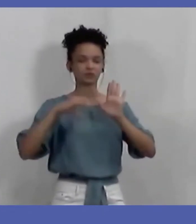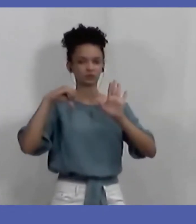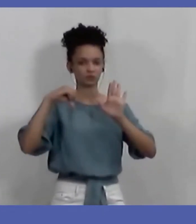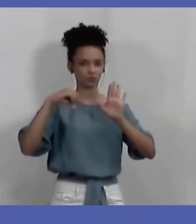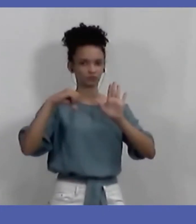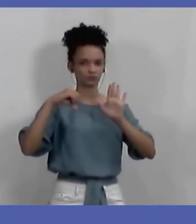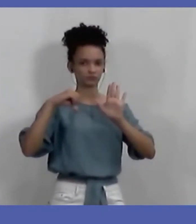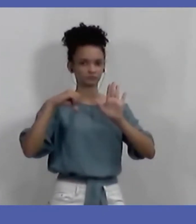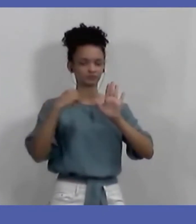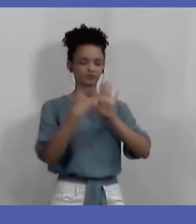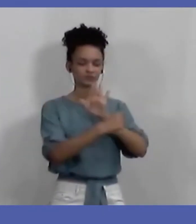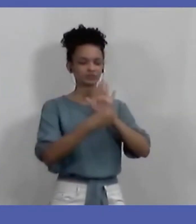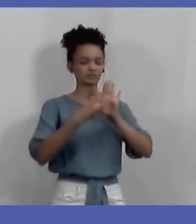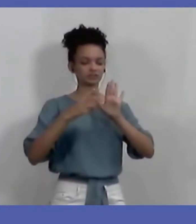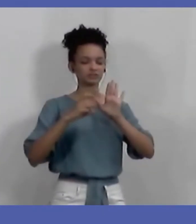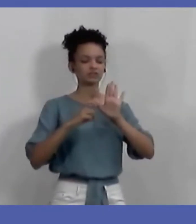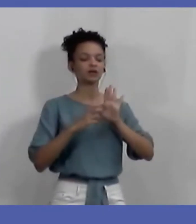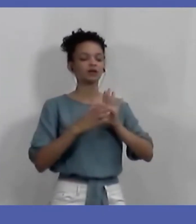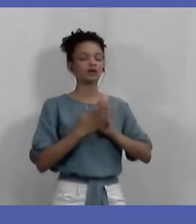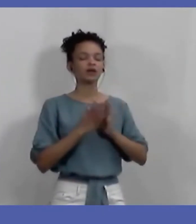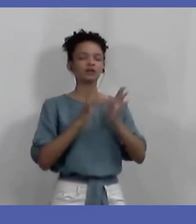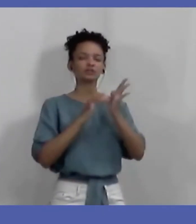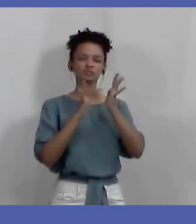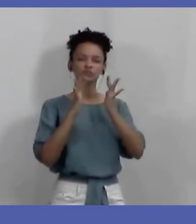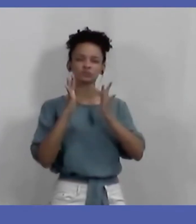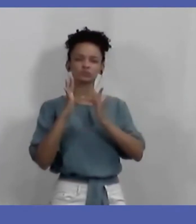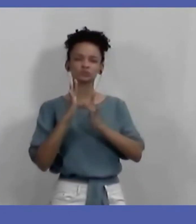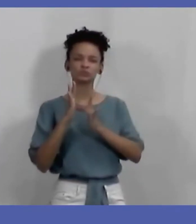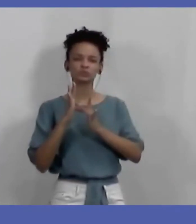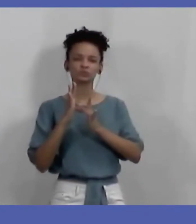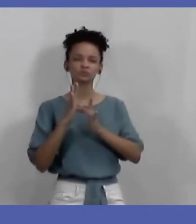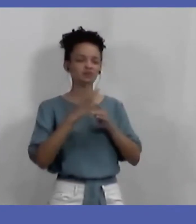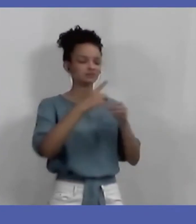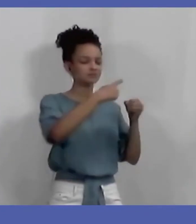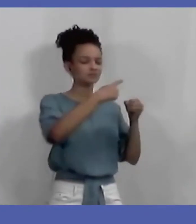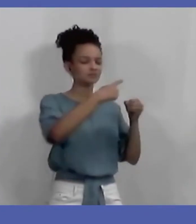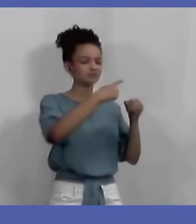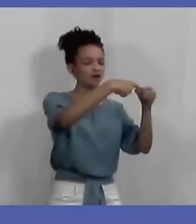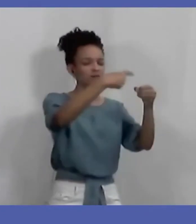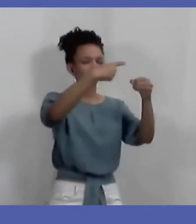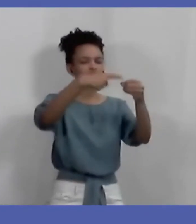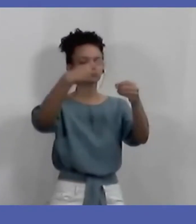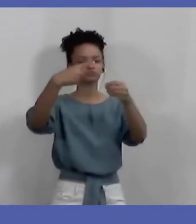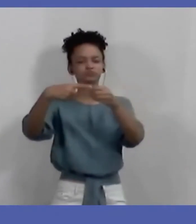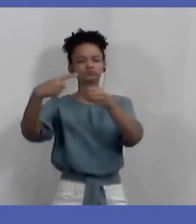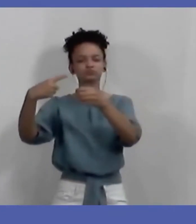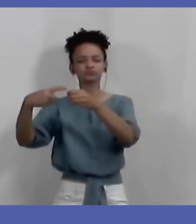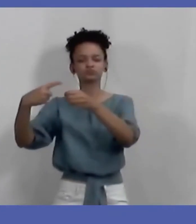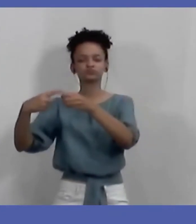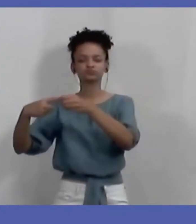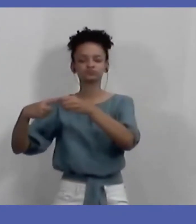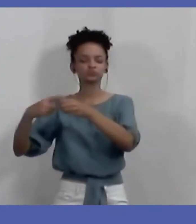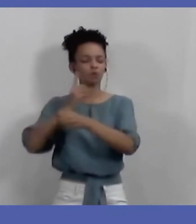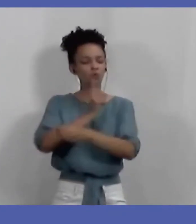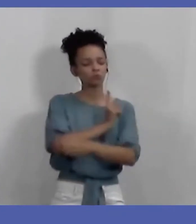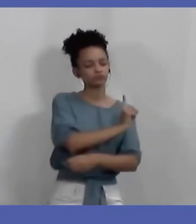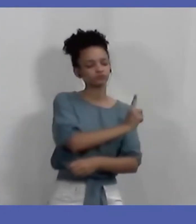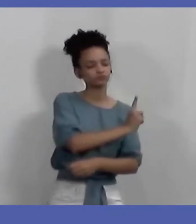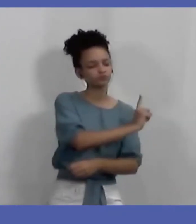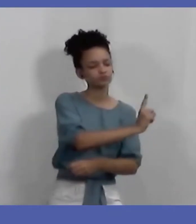e percorria Jesus todas as cidades e povoados. Olha